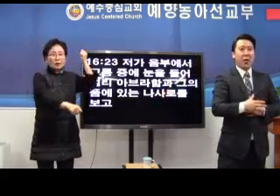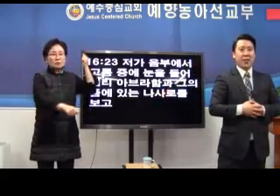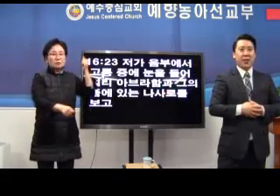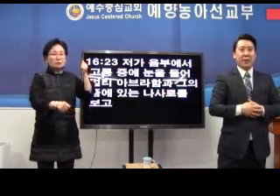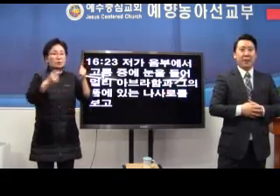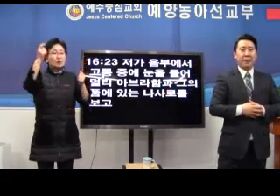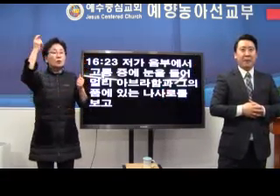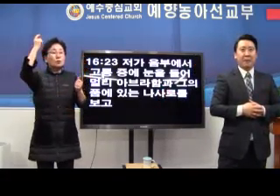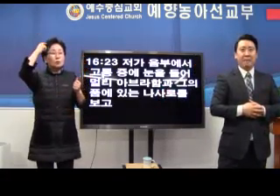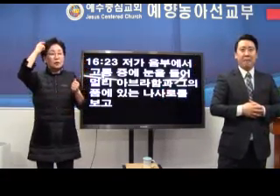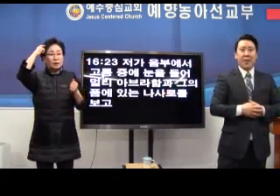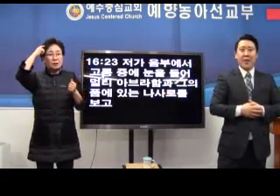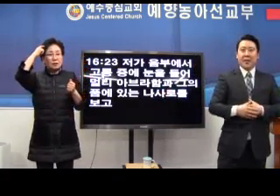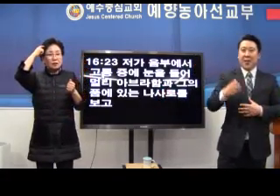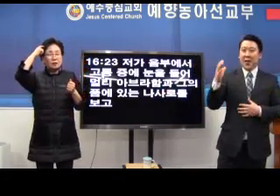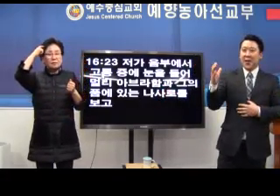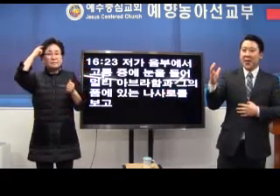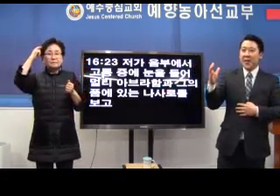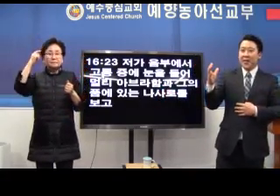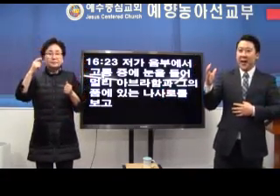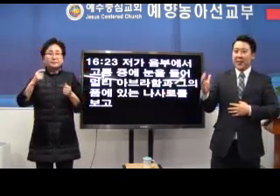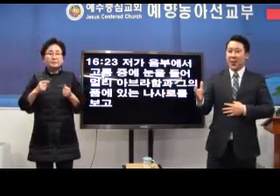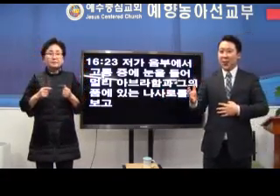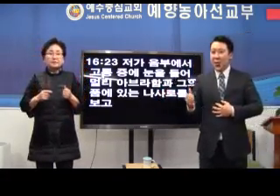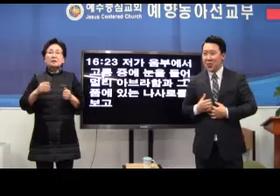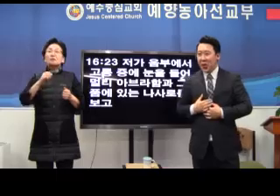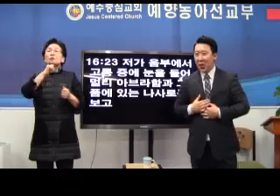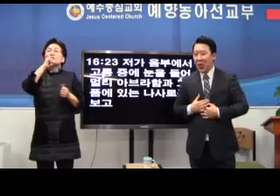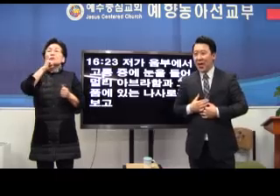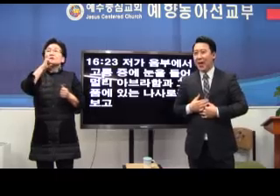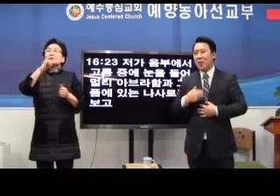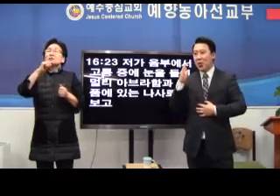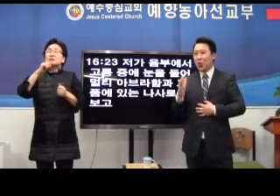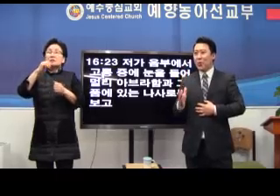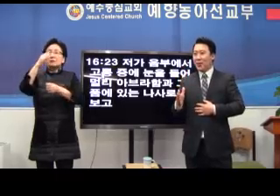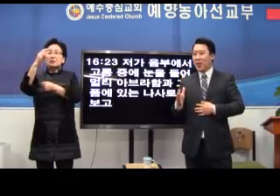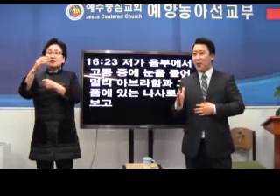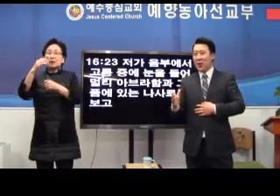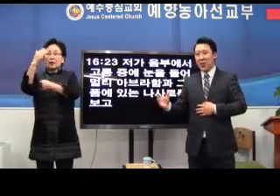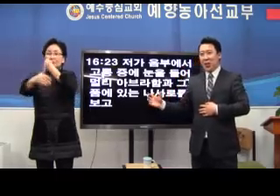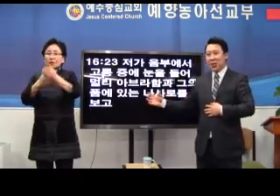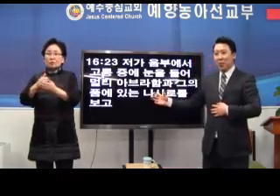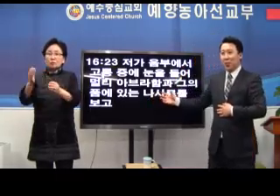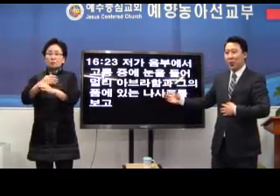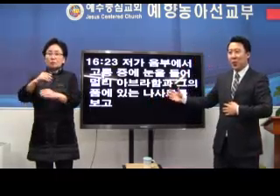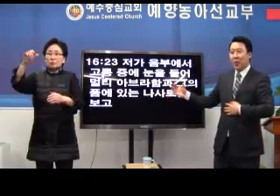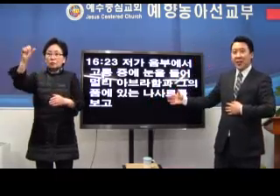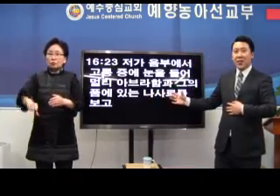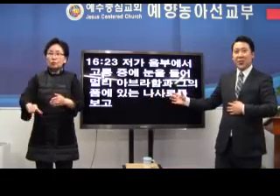갔냐? 근데 나사로는 거지예요. 하나님의 저주를 받는 사람이에요. 이때 당시에 보면. 맞아요,